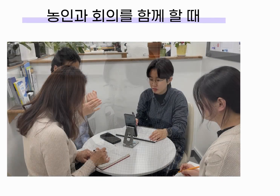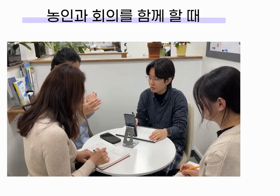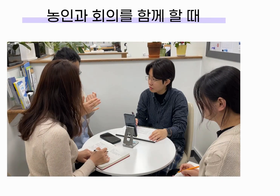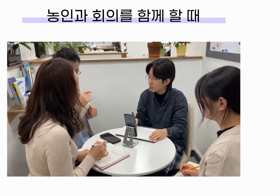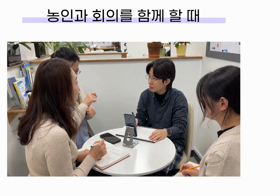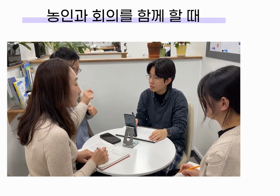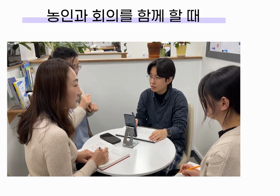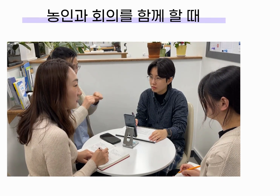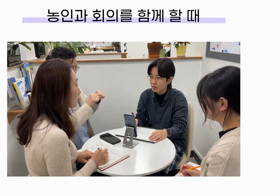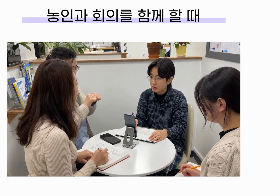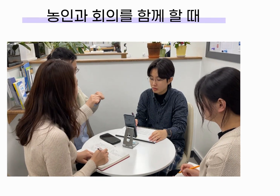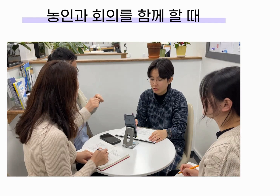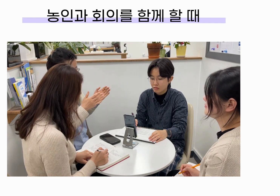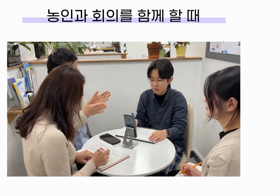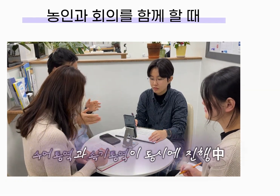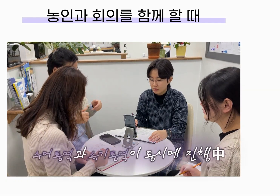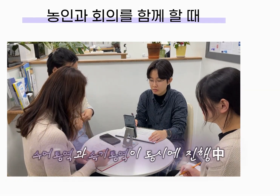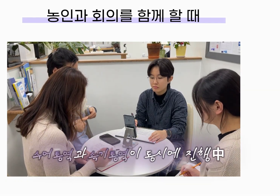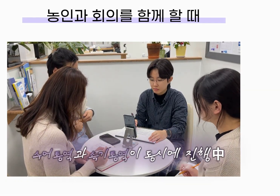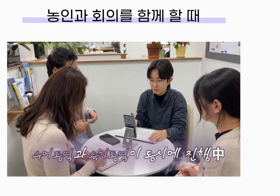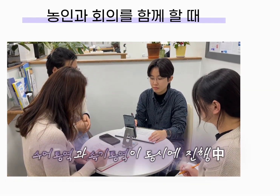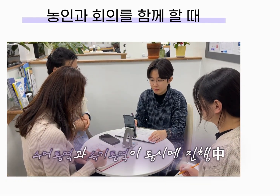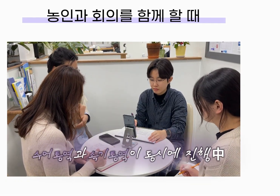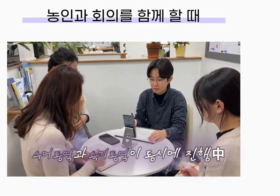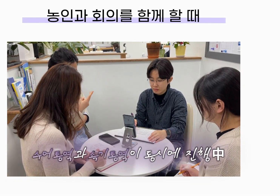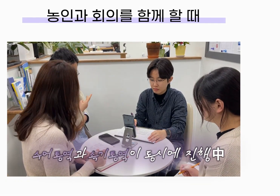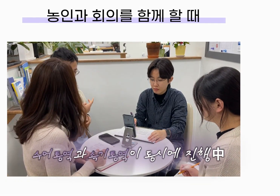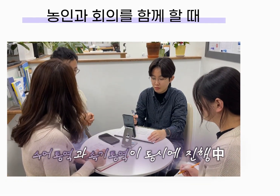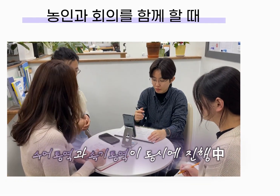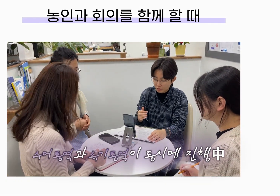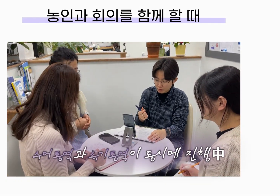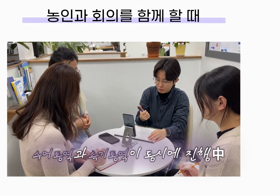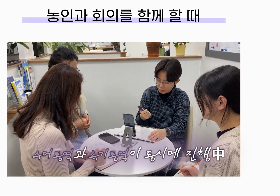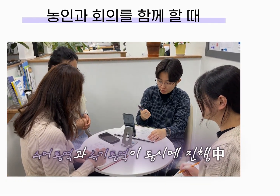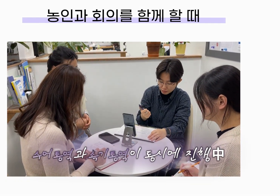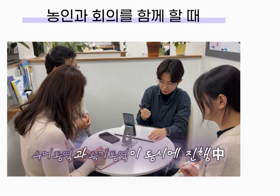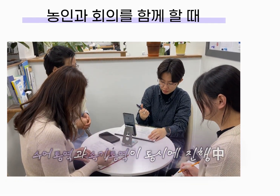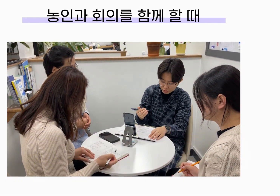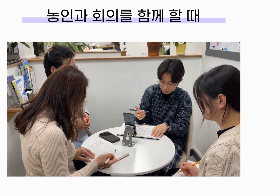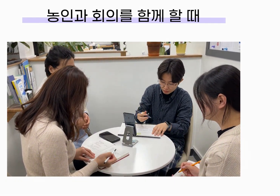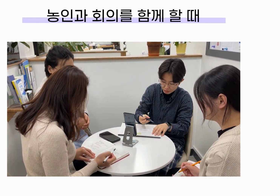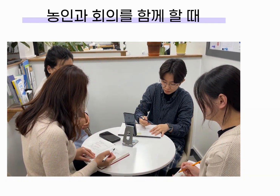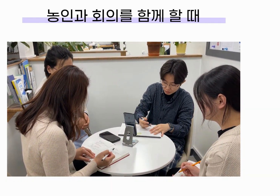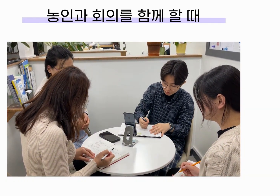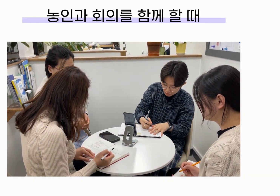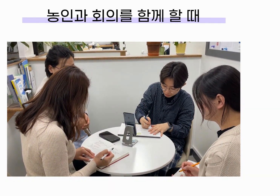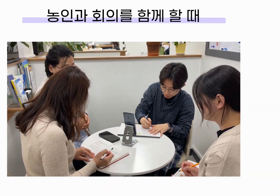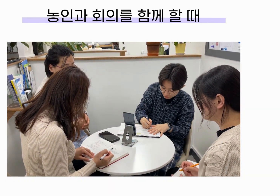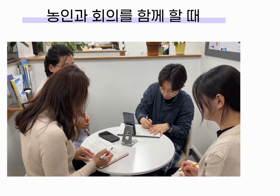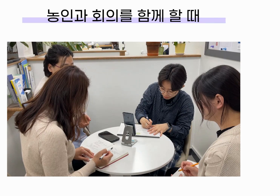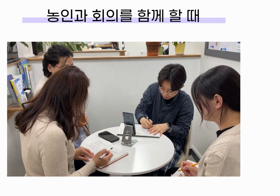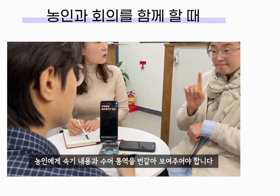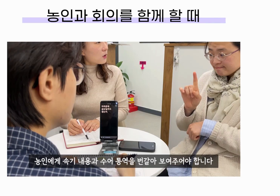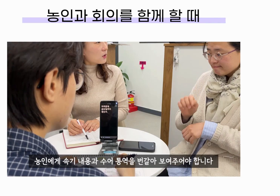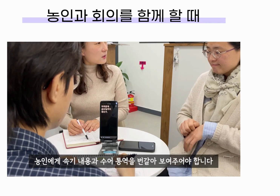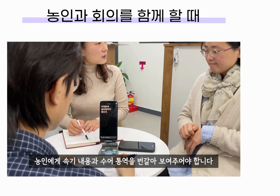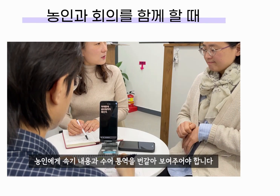상품이 정리를 좀 잘 부탁드리겠고요. 그다음에 오늘 그 재직증명서 서류를